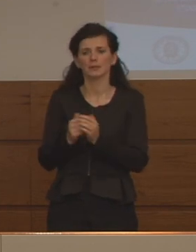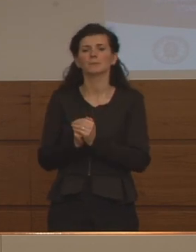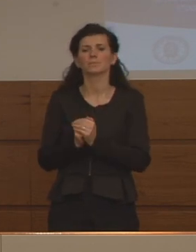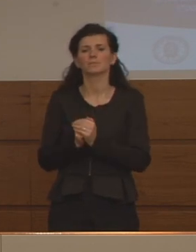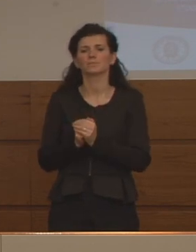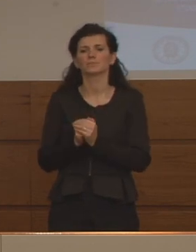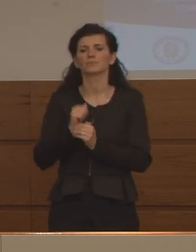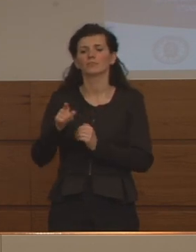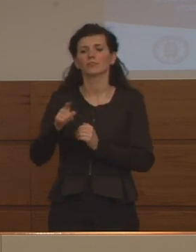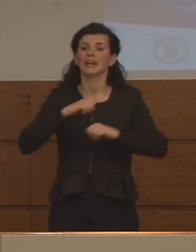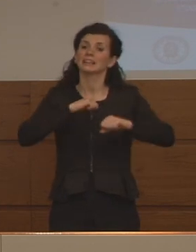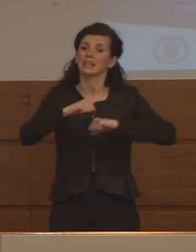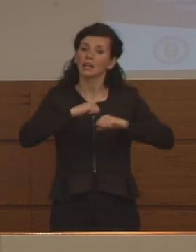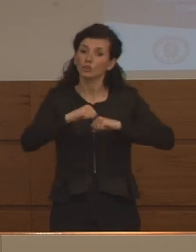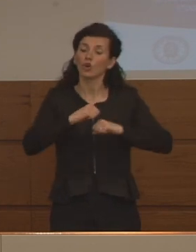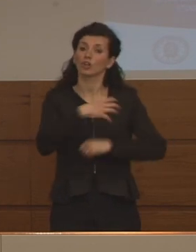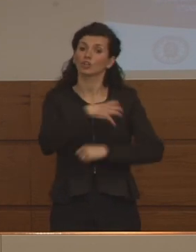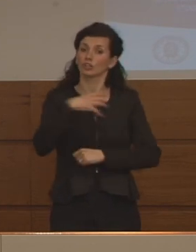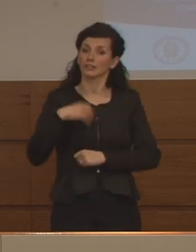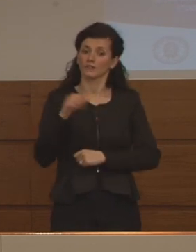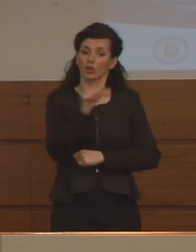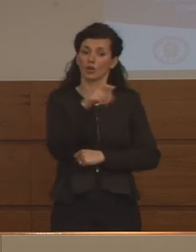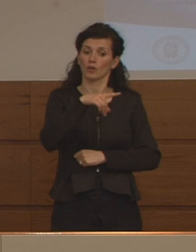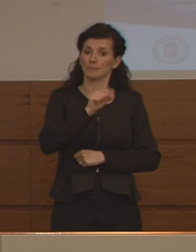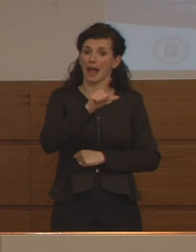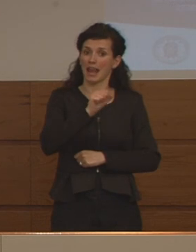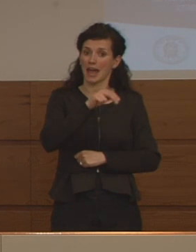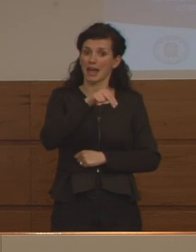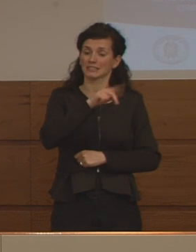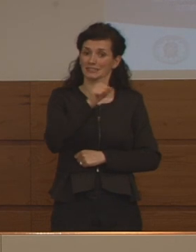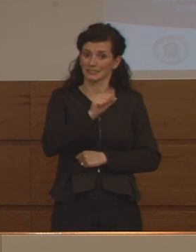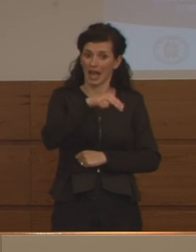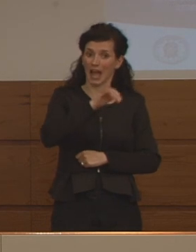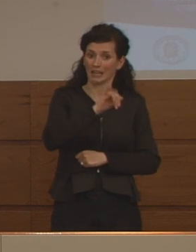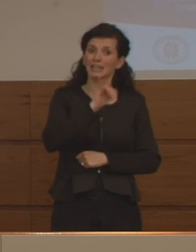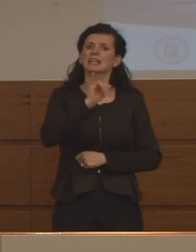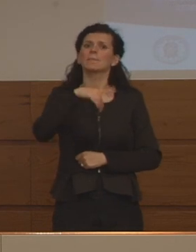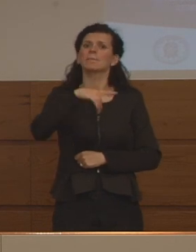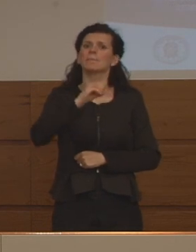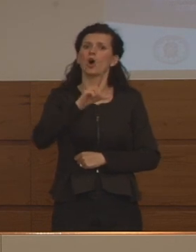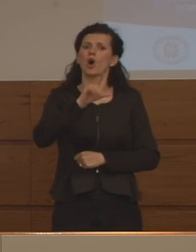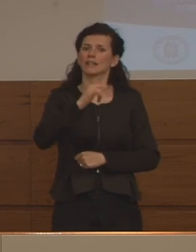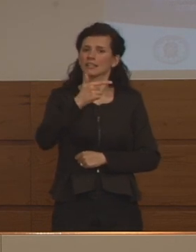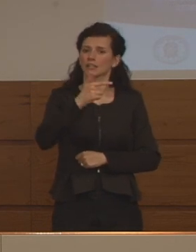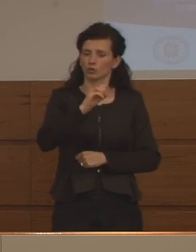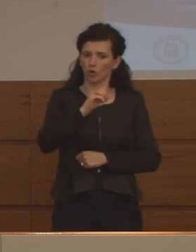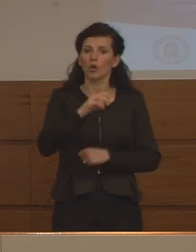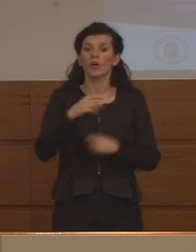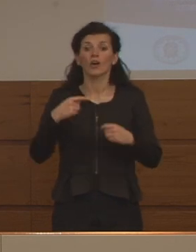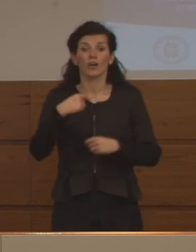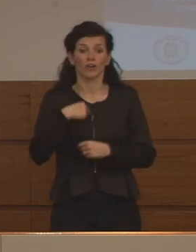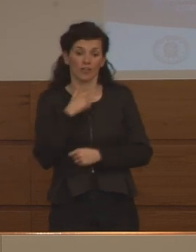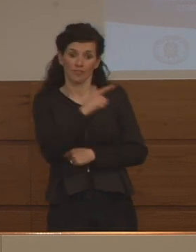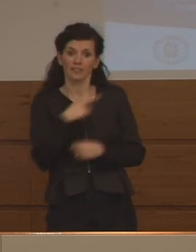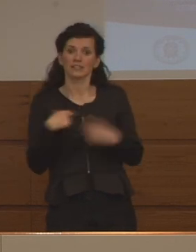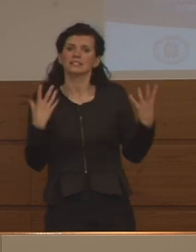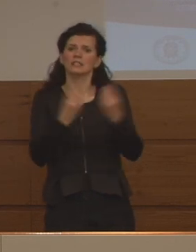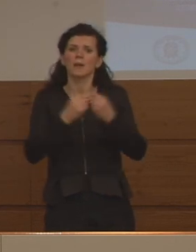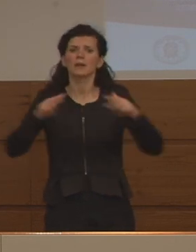dello spallanzani e cioè il professore ippolito e io abbiamo avuto una tale conference con i